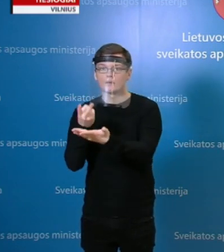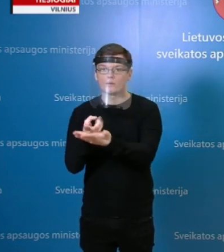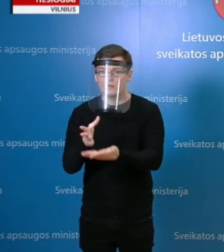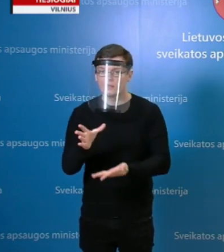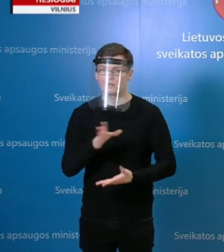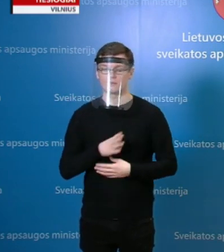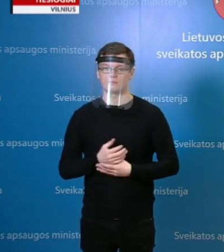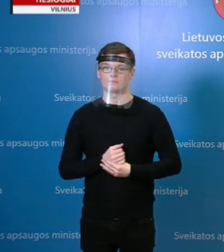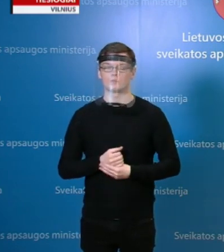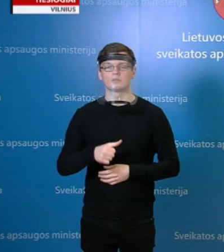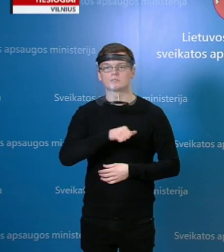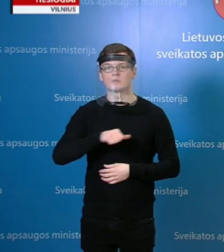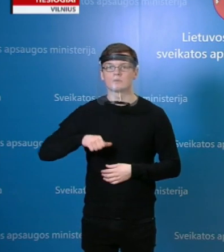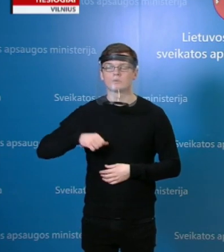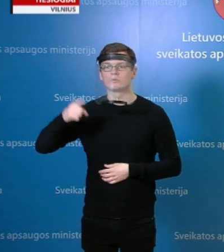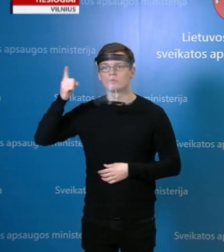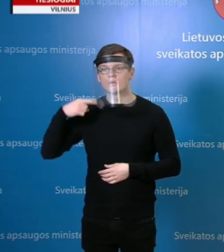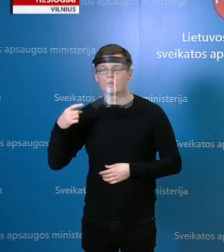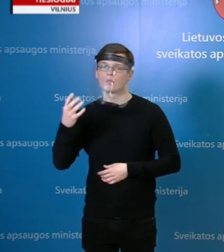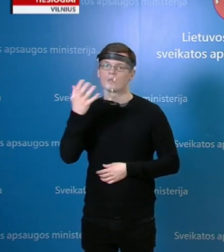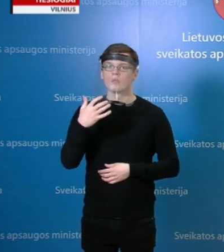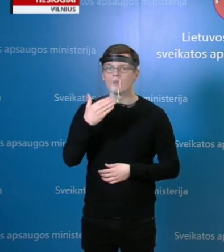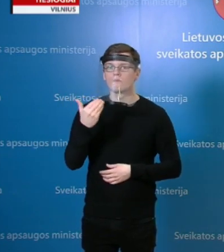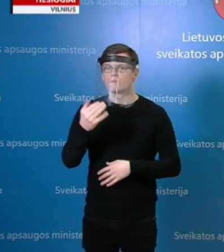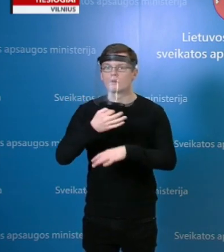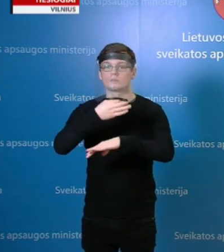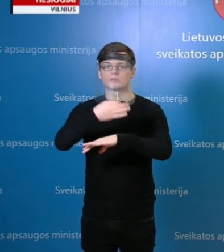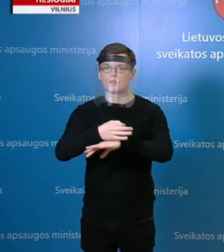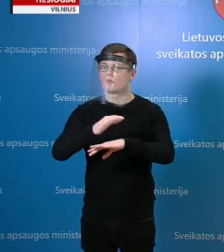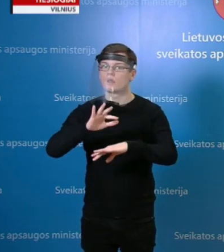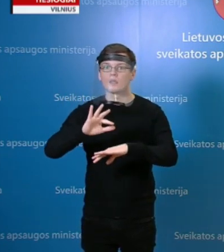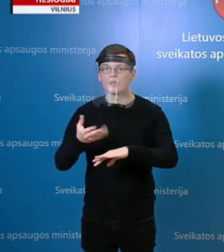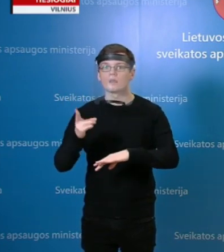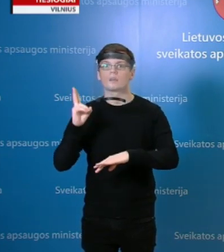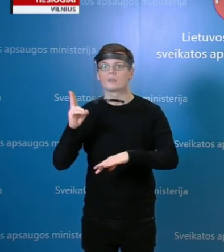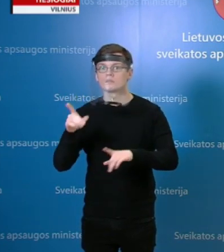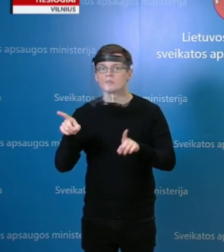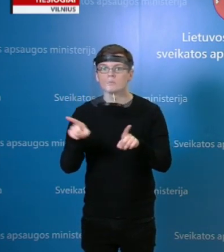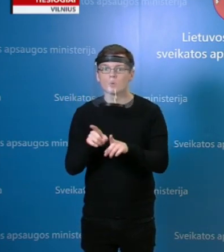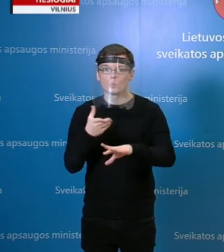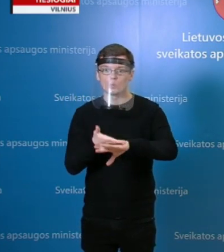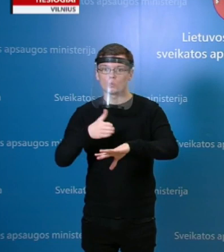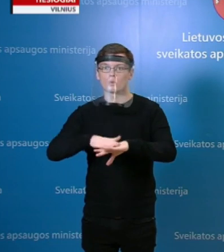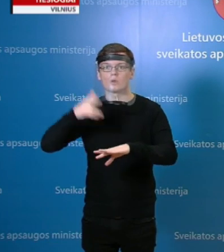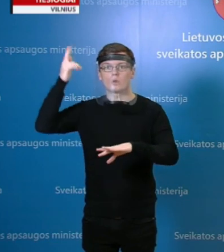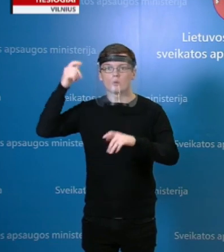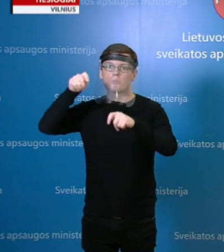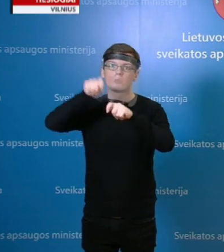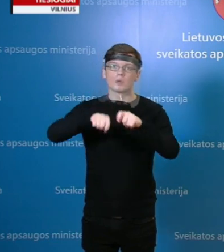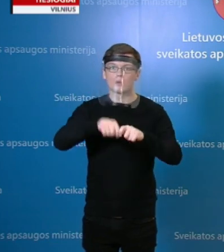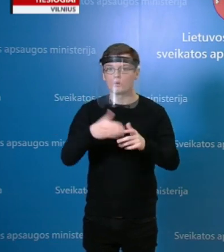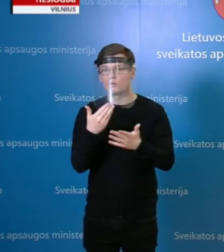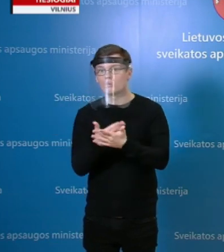bando išsiaiškinti, kas už tai atsakingas ir kodėl Kaune taip sunku atlikti tyrimus. Tačiau niekas nežino. Ar jums yra žinoma ši